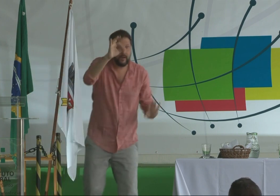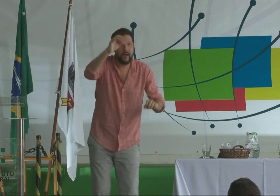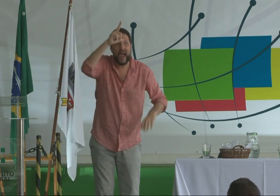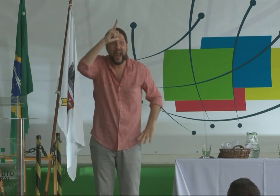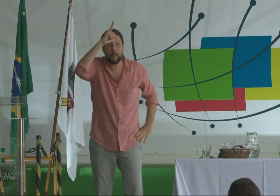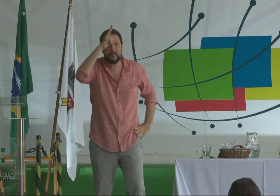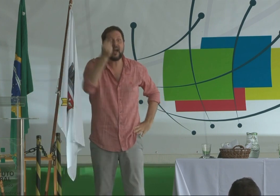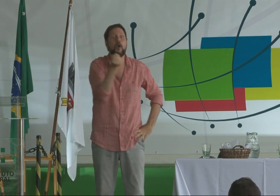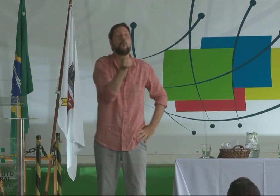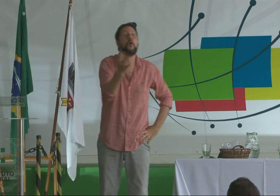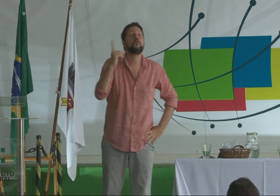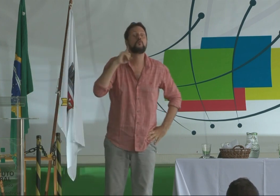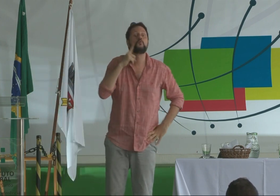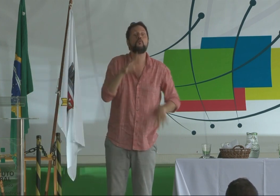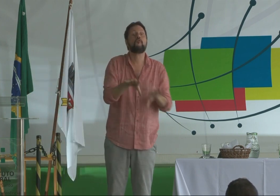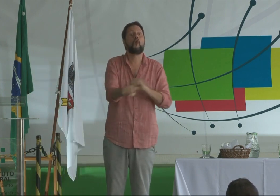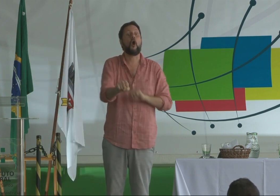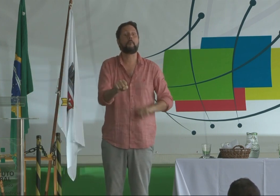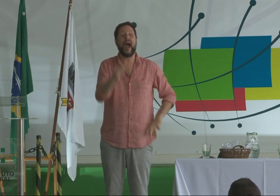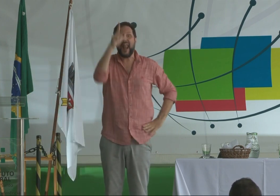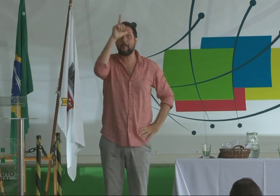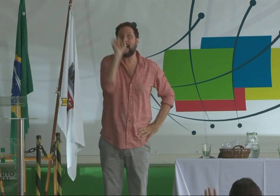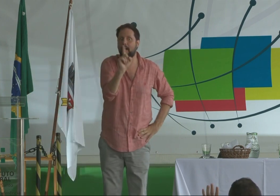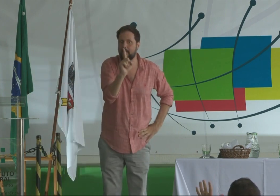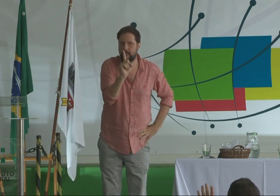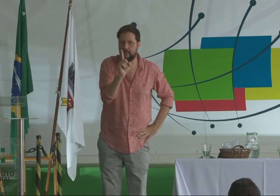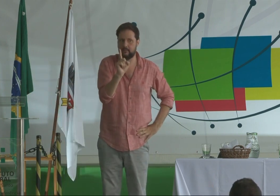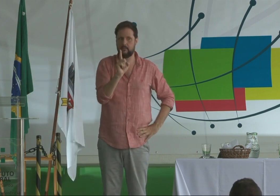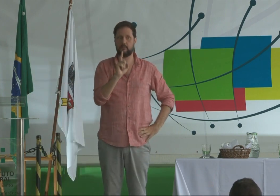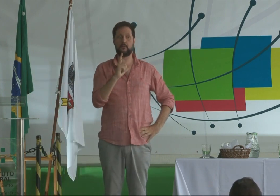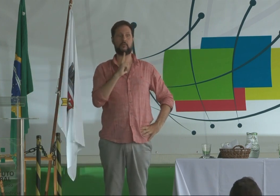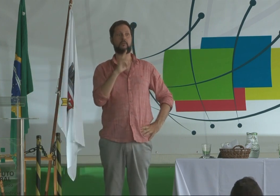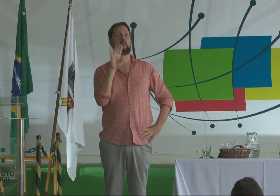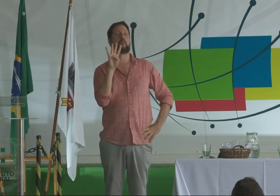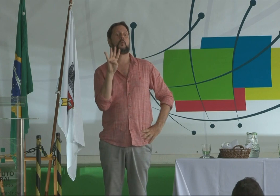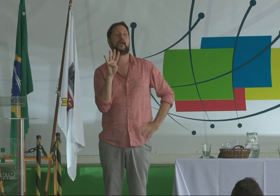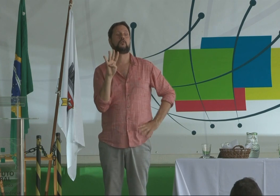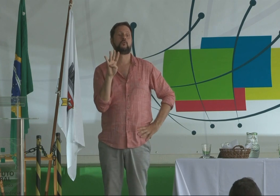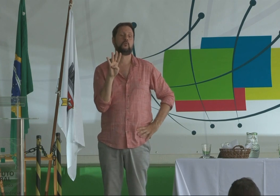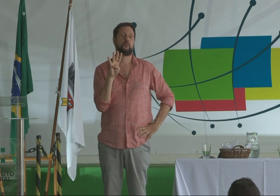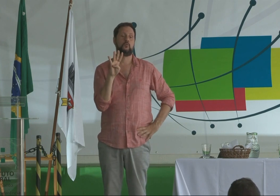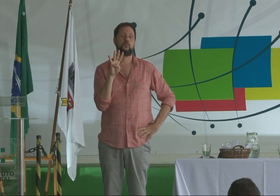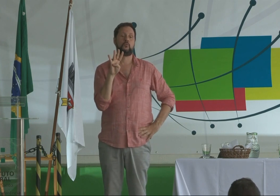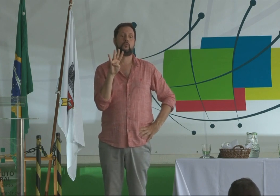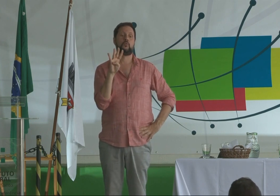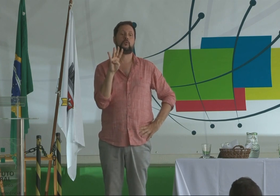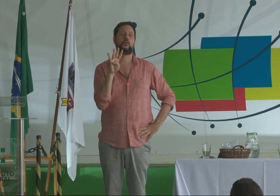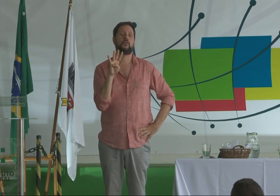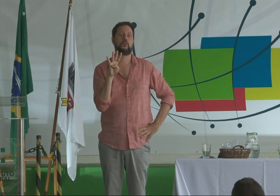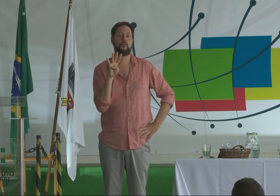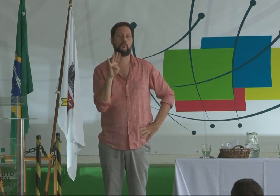são concursados. A gente pega na Alemanha, vamos dar exemplo da Alemanha, só tem quatro surdos